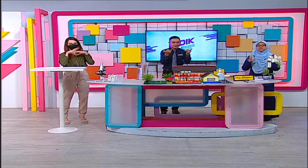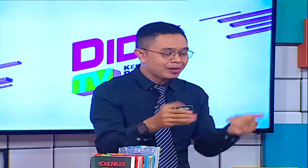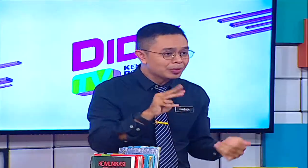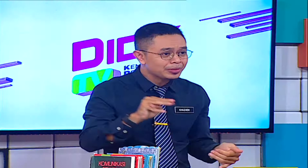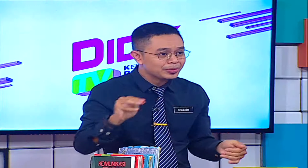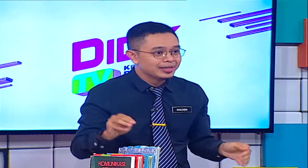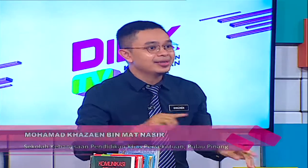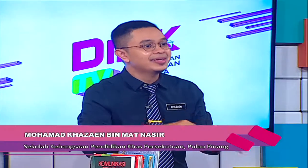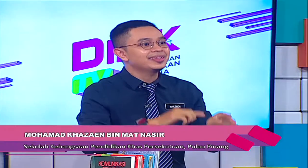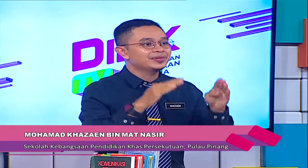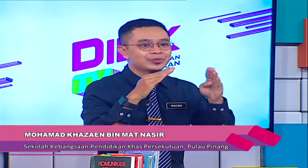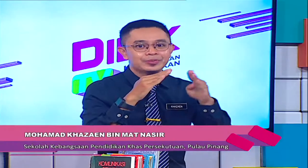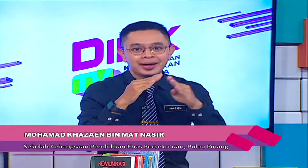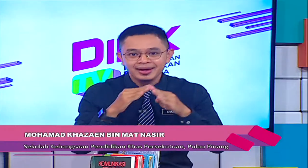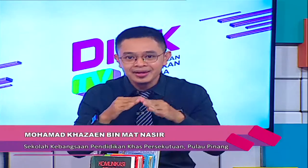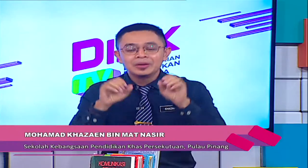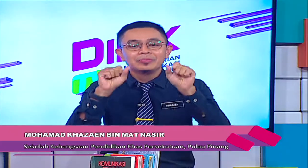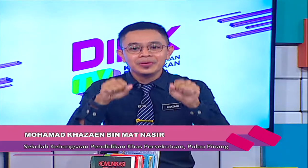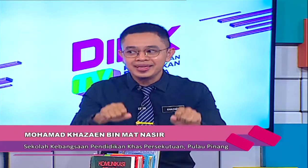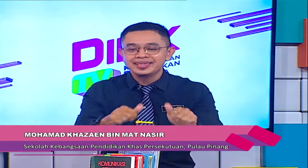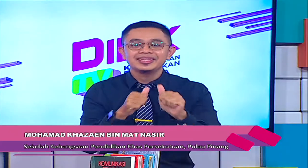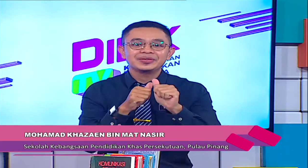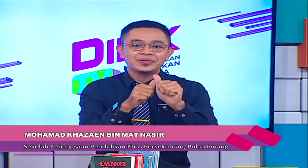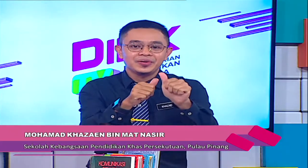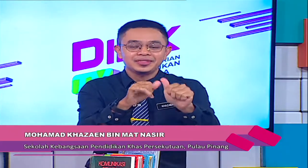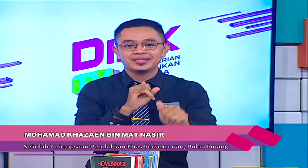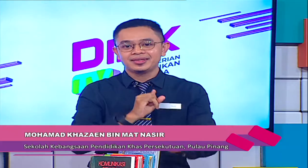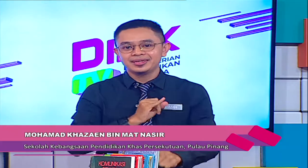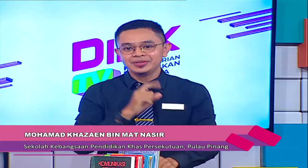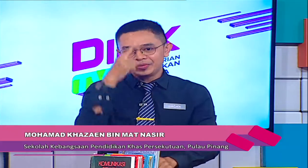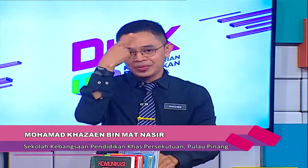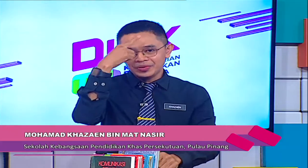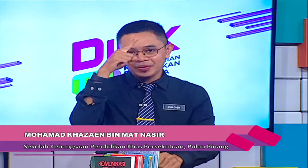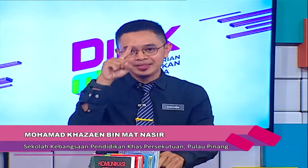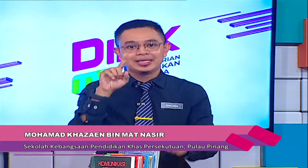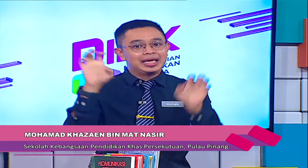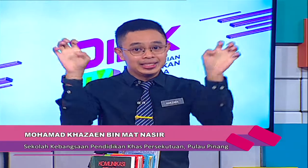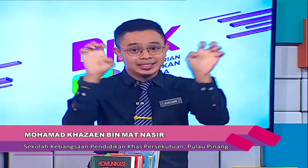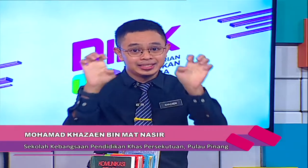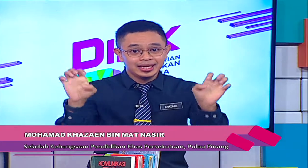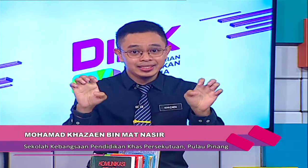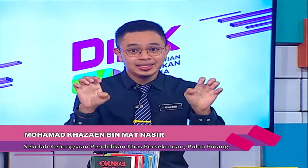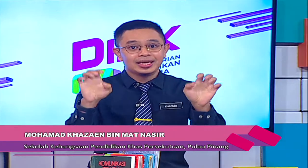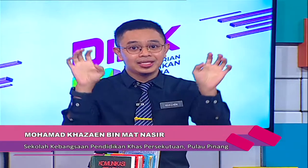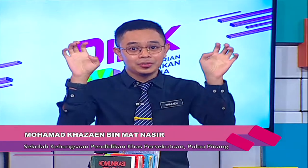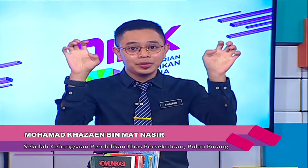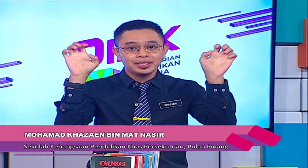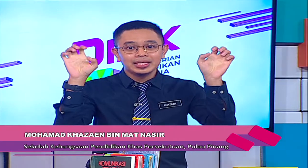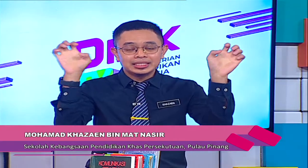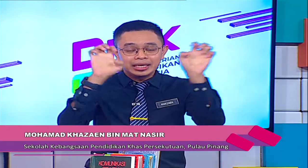sekarang murid-murid di rumah boleh ikut saya untuk exercise ataupun